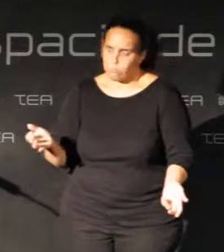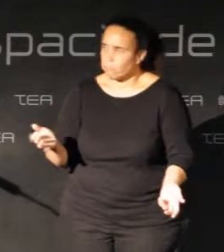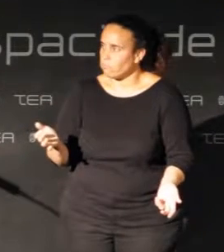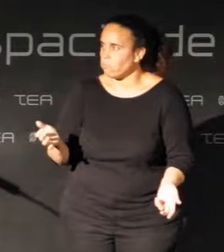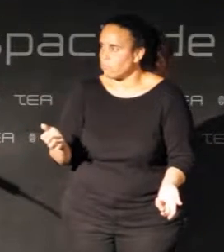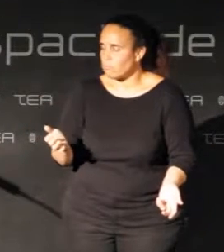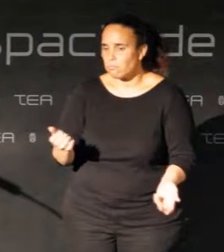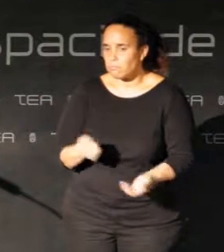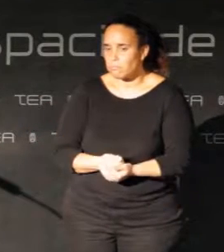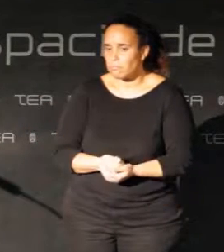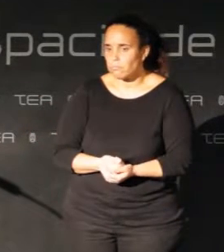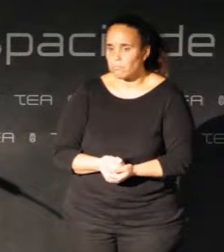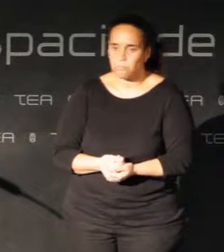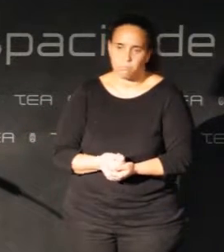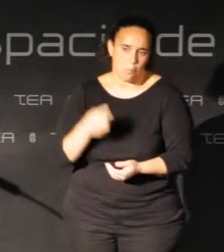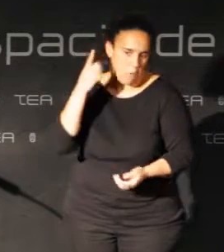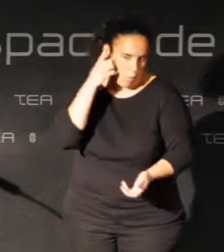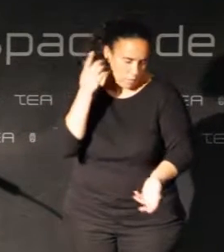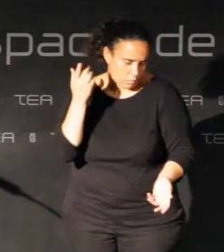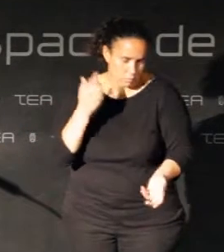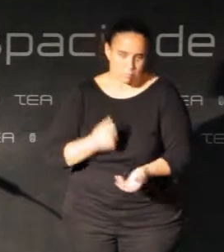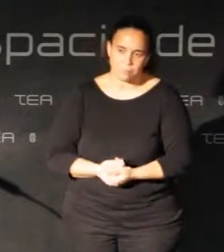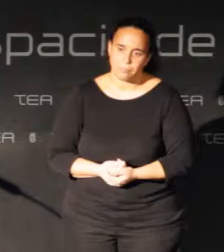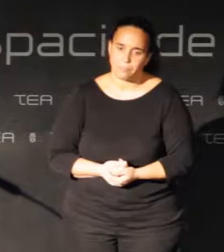o teléfonos móviles, etcétera.